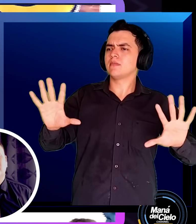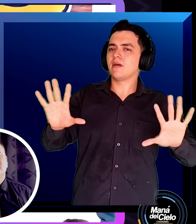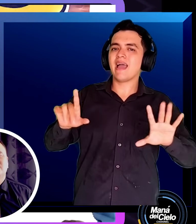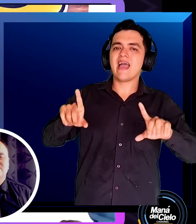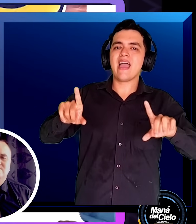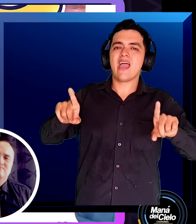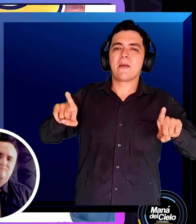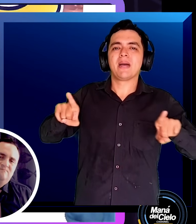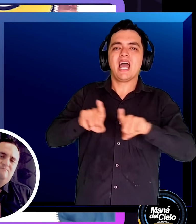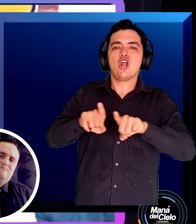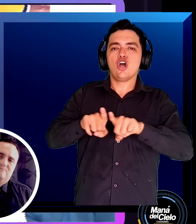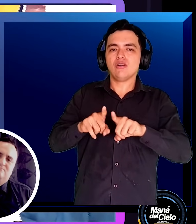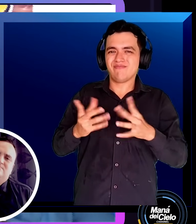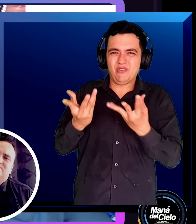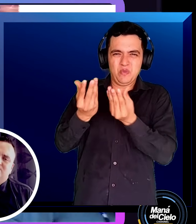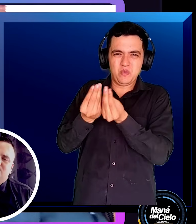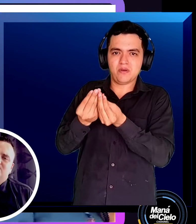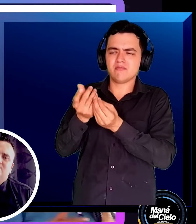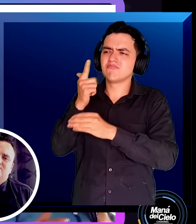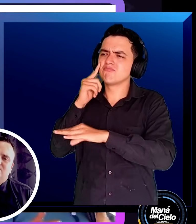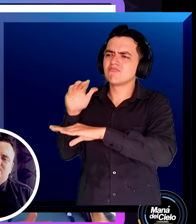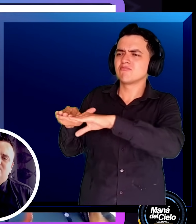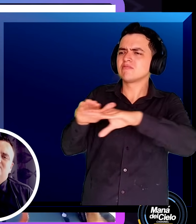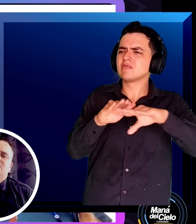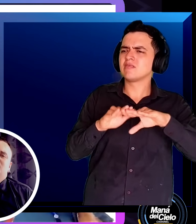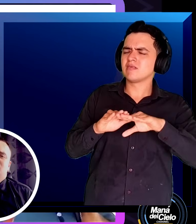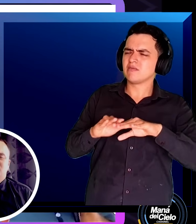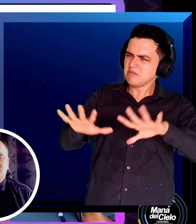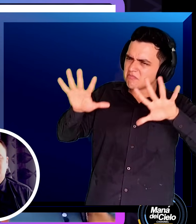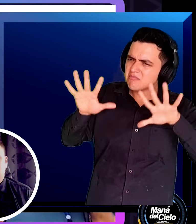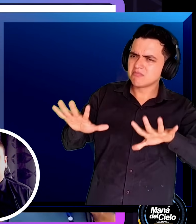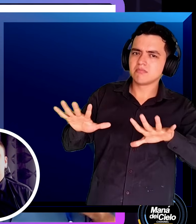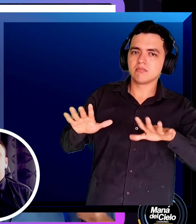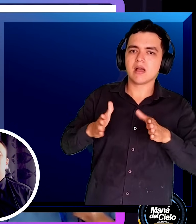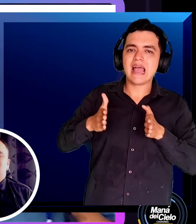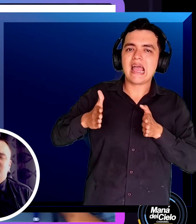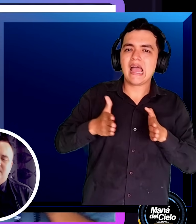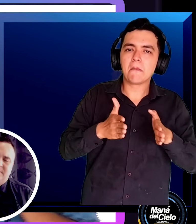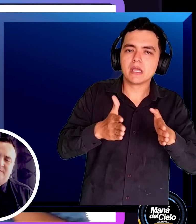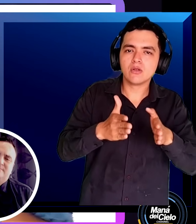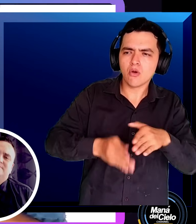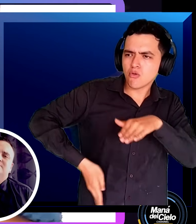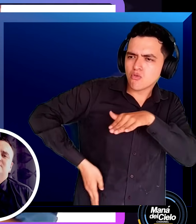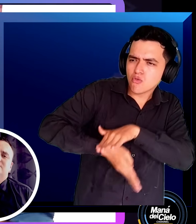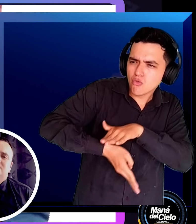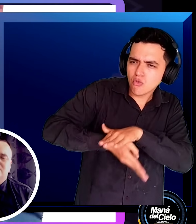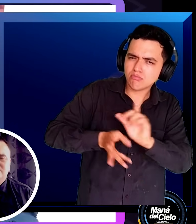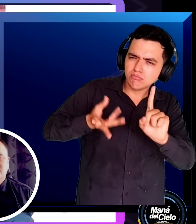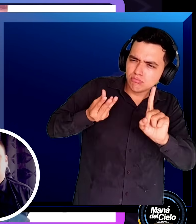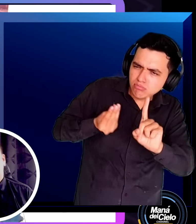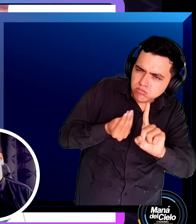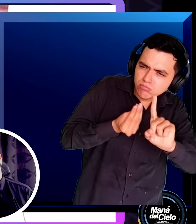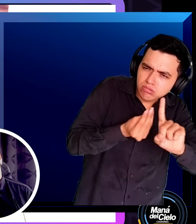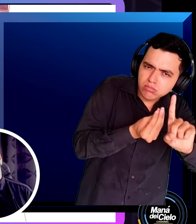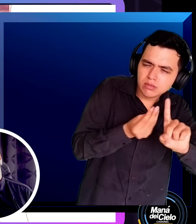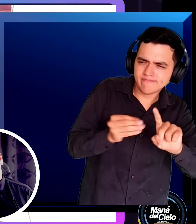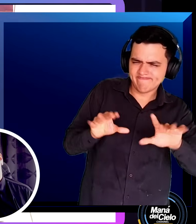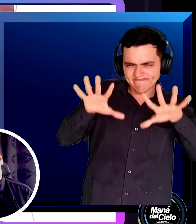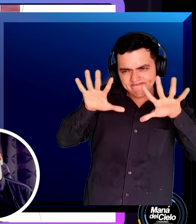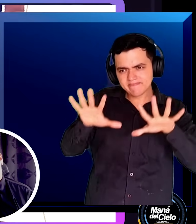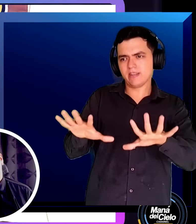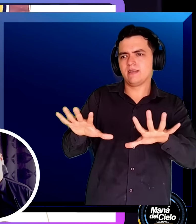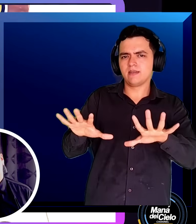Y dice Esdras, yo invito. Oh, gracias a Dios por intercesión, que invita,